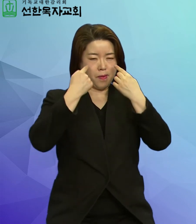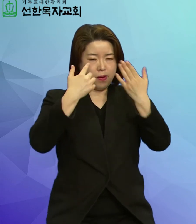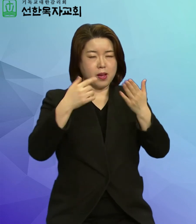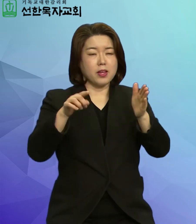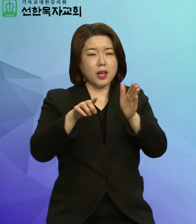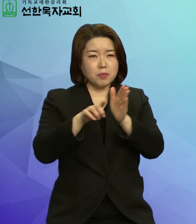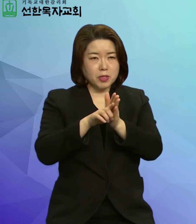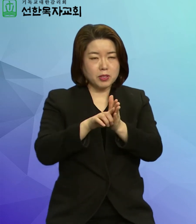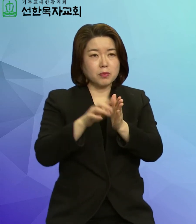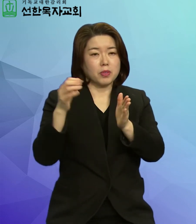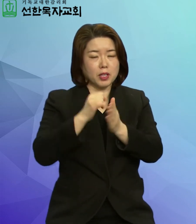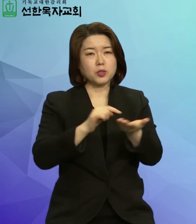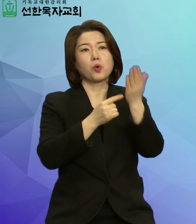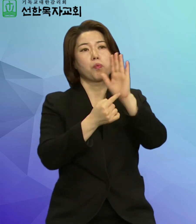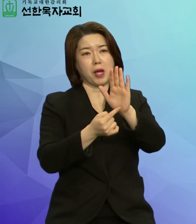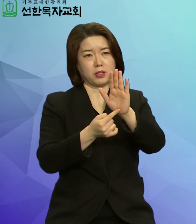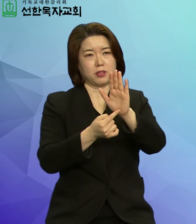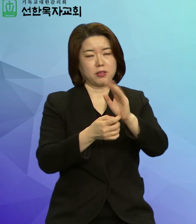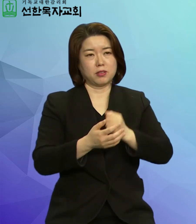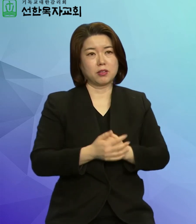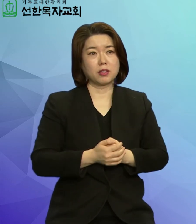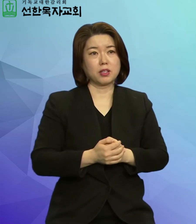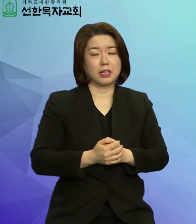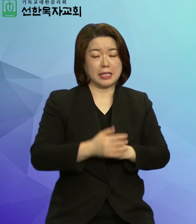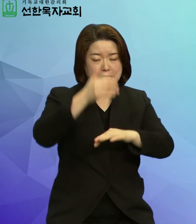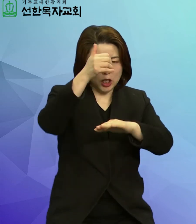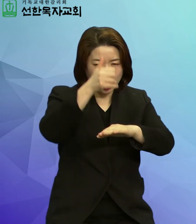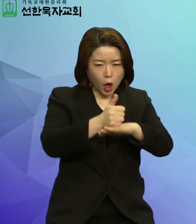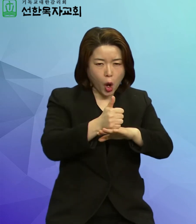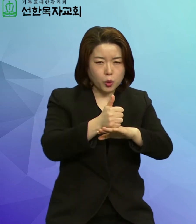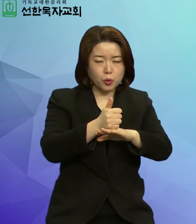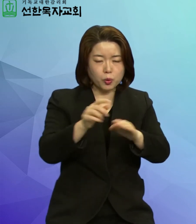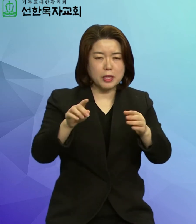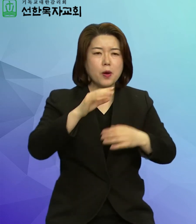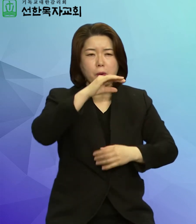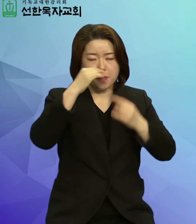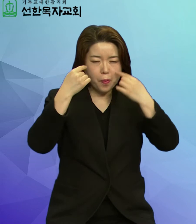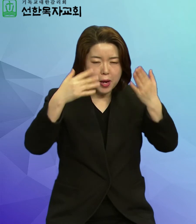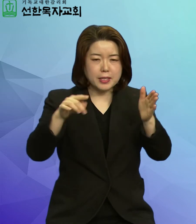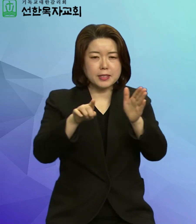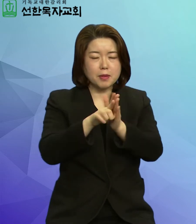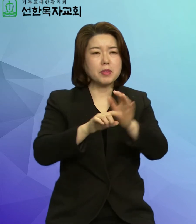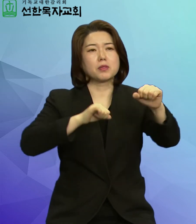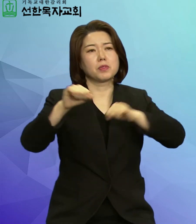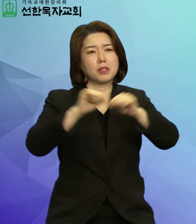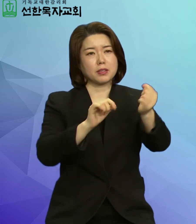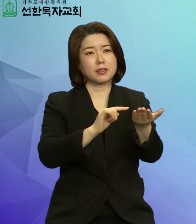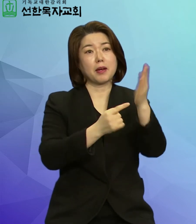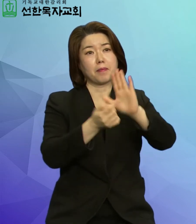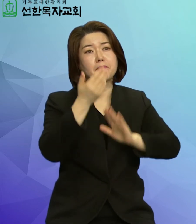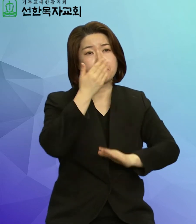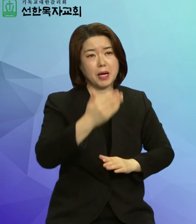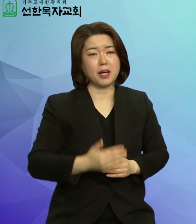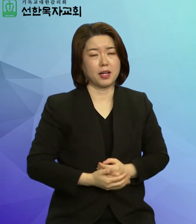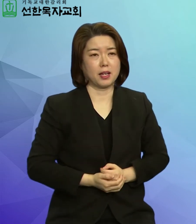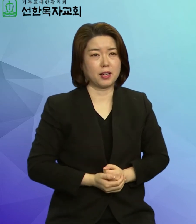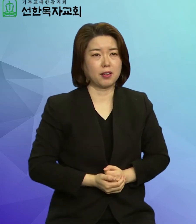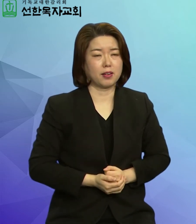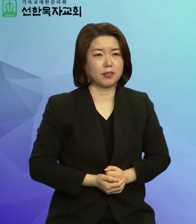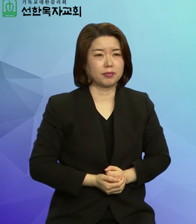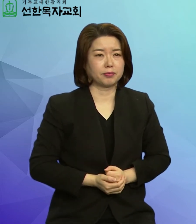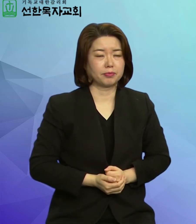제대로 된 믿음으로 반응해야 비로소 제대로 된 믿음의 역사가 일어나는 거예요.